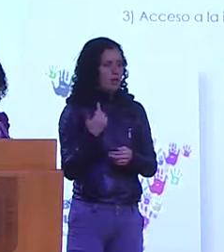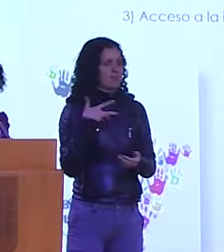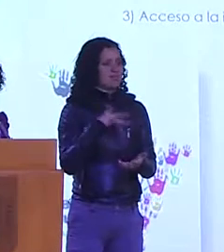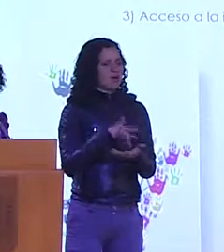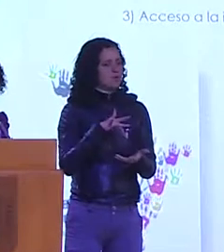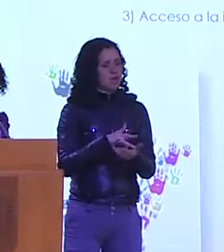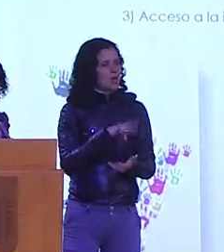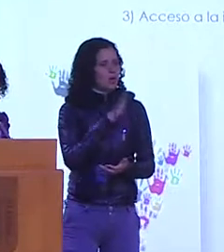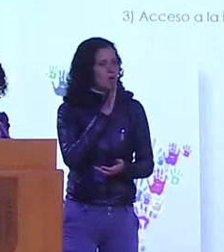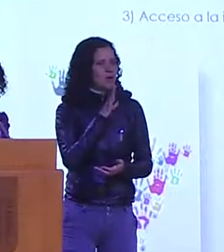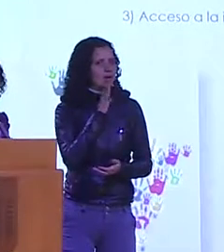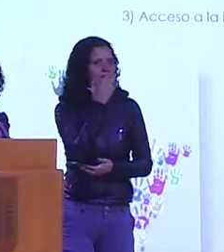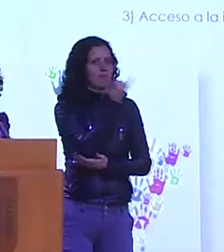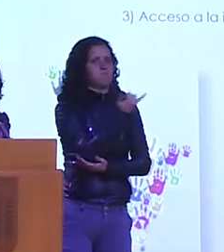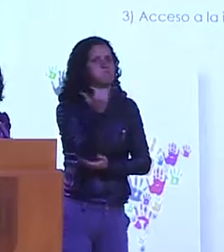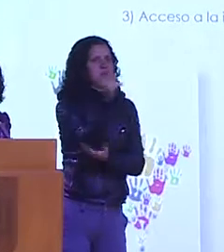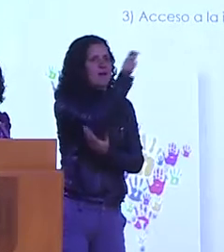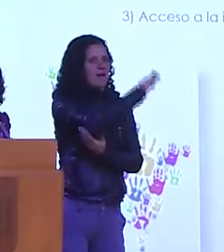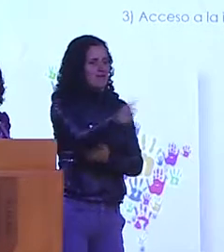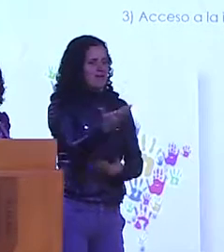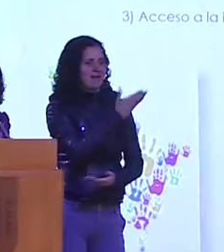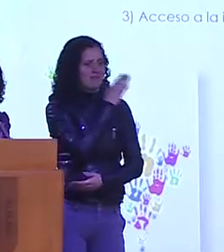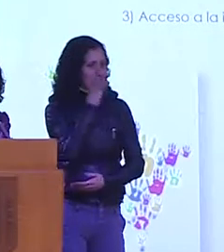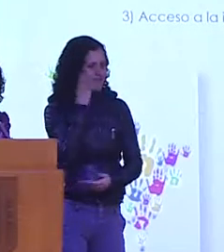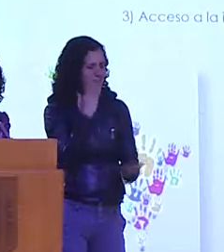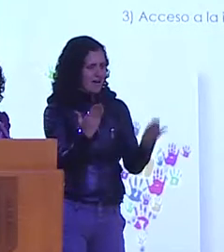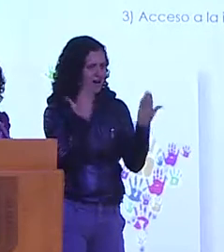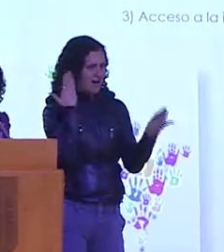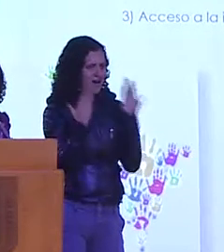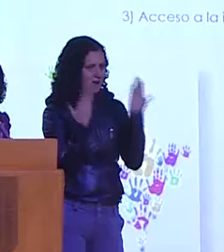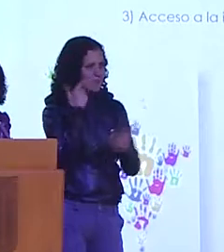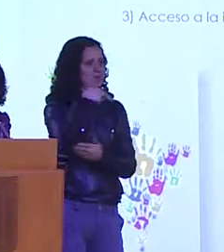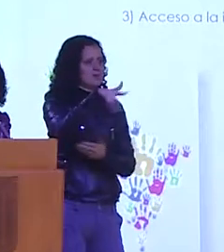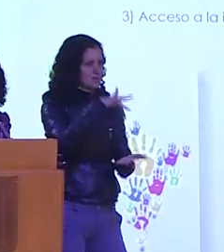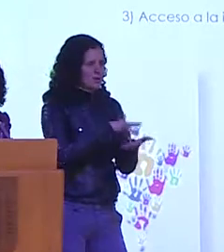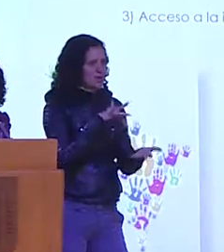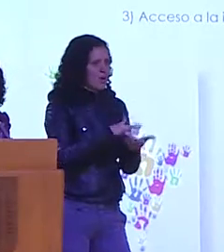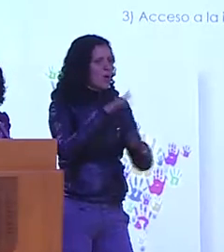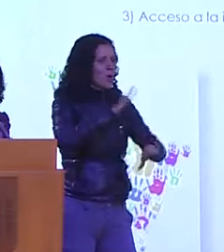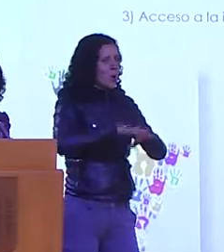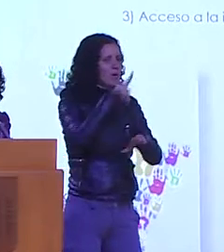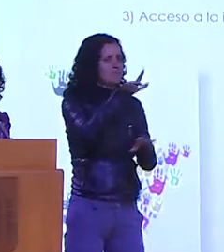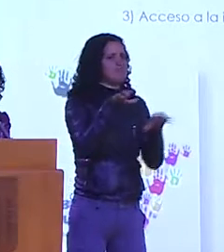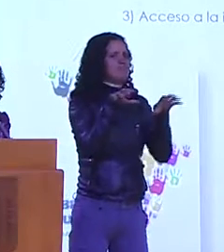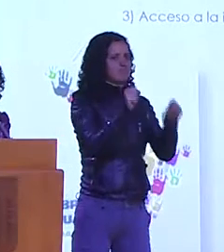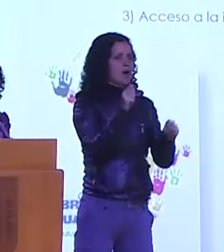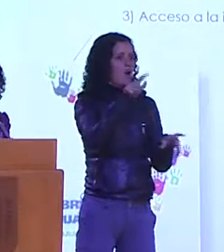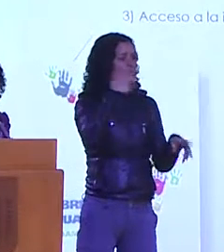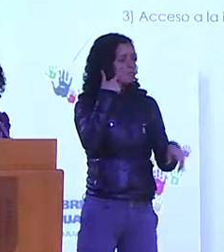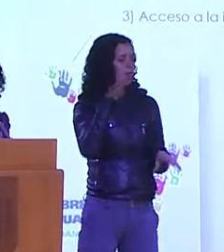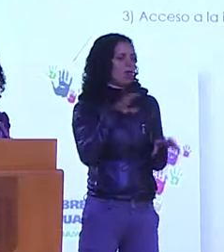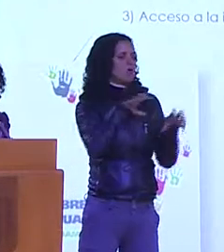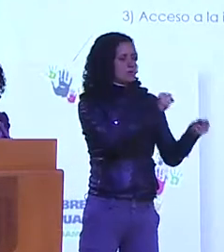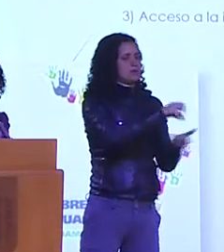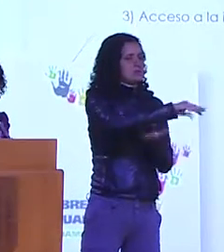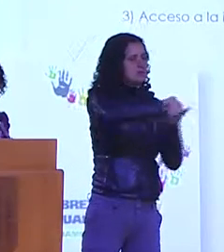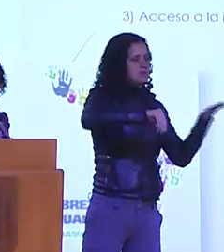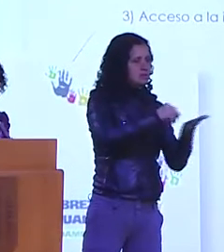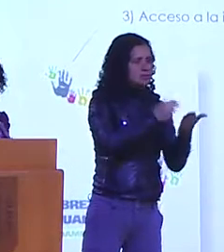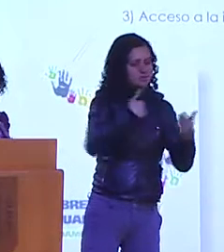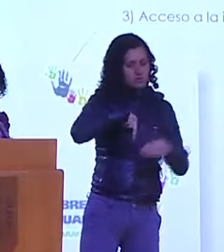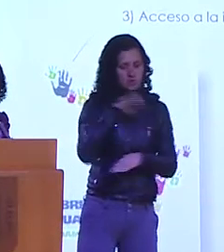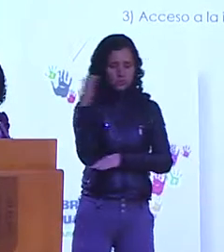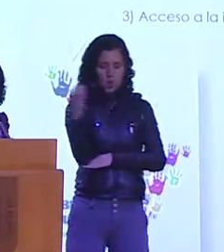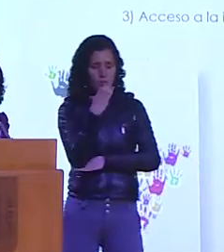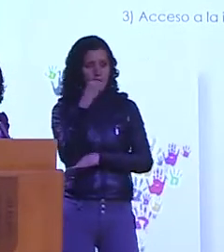sector rural con nuestros campesinos, especialmente por la tenencia de la tierra. ¿Qué tanto acceso tenemos los